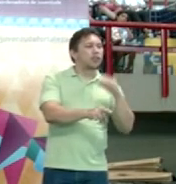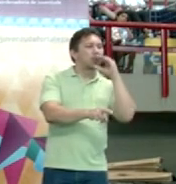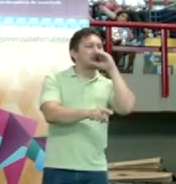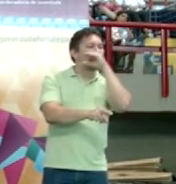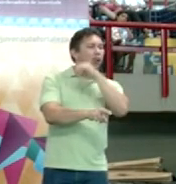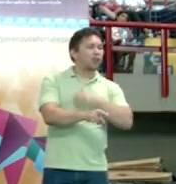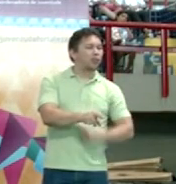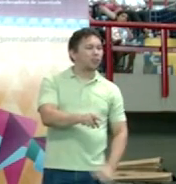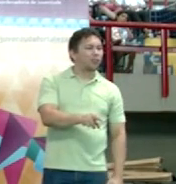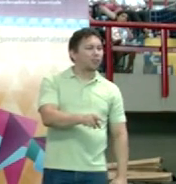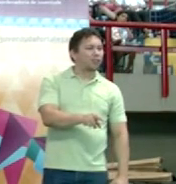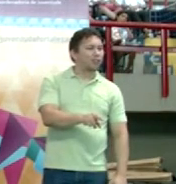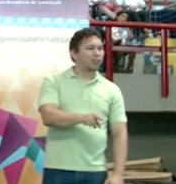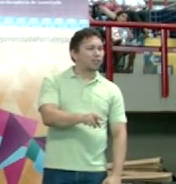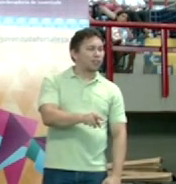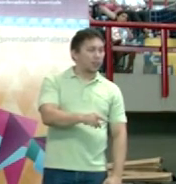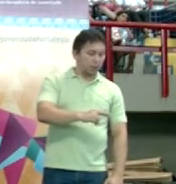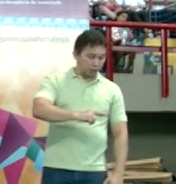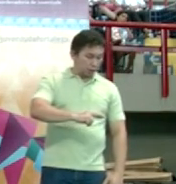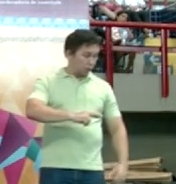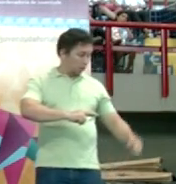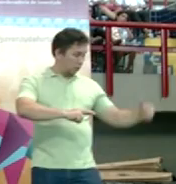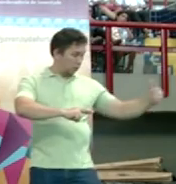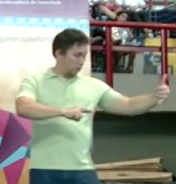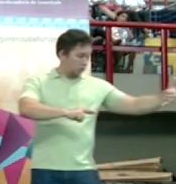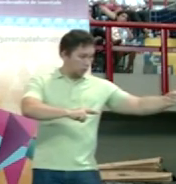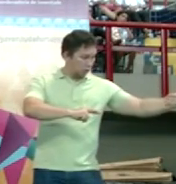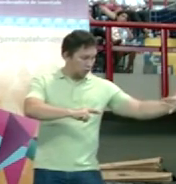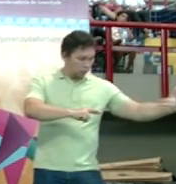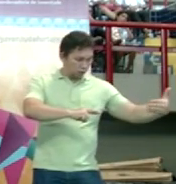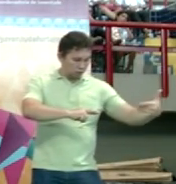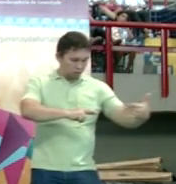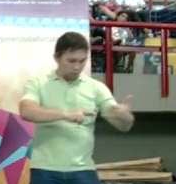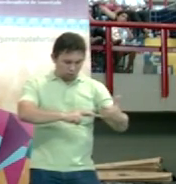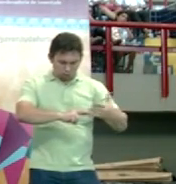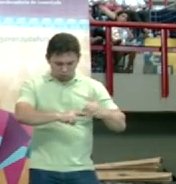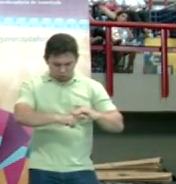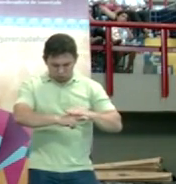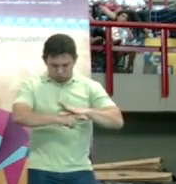Calor. Professor, a resistência elétrica aqui no